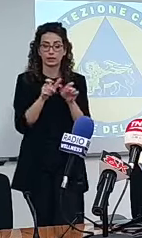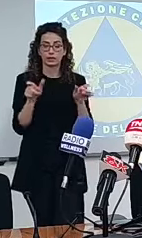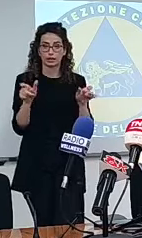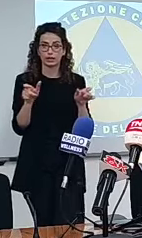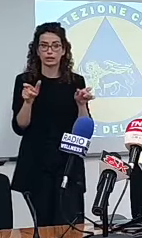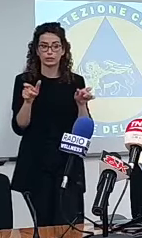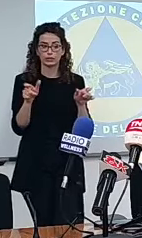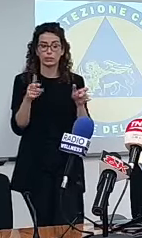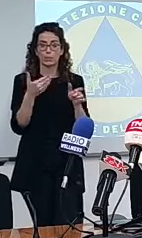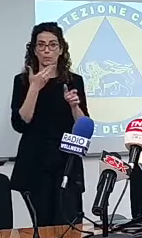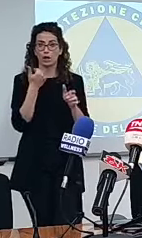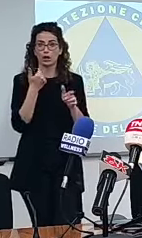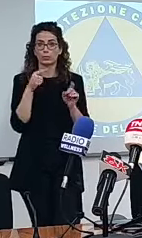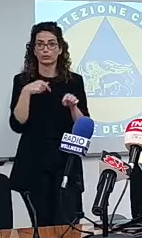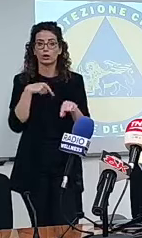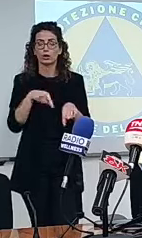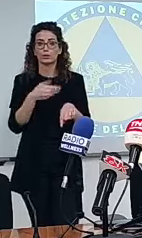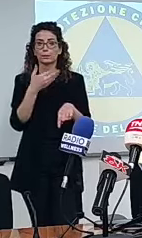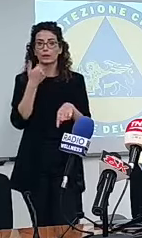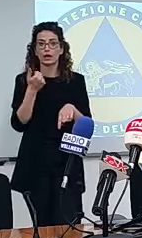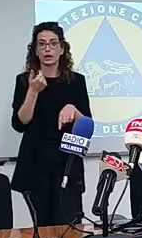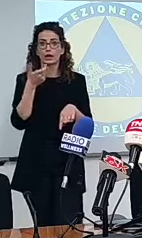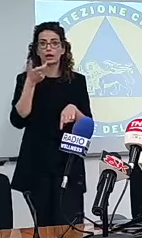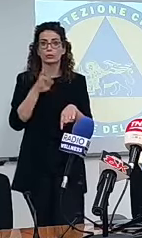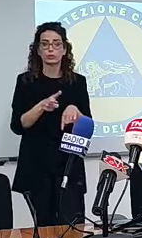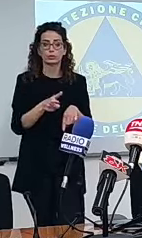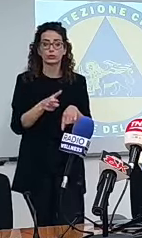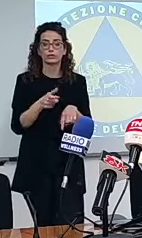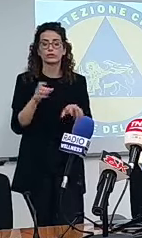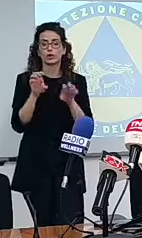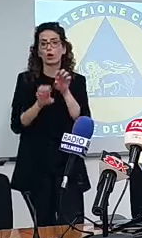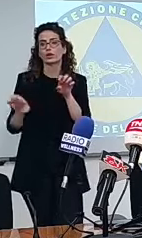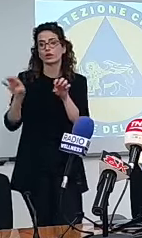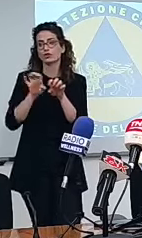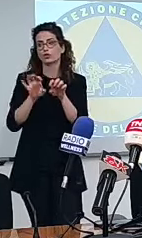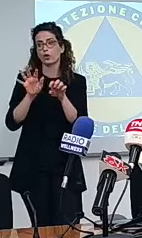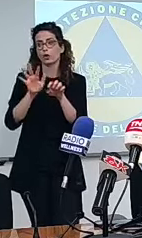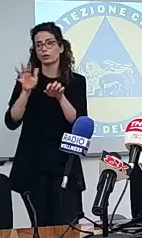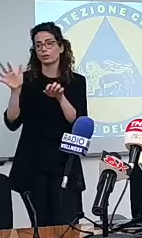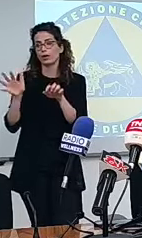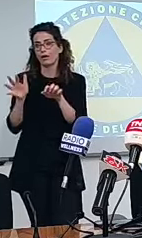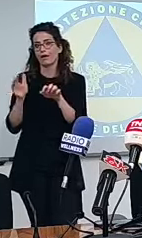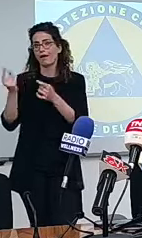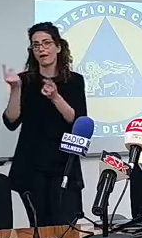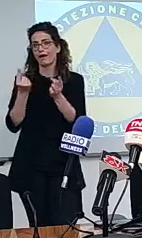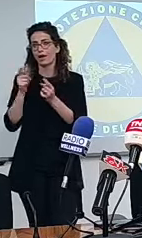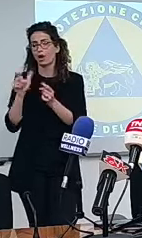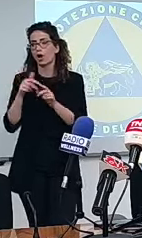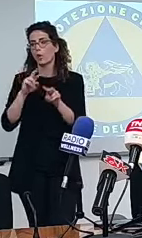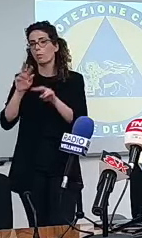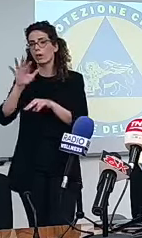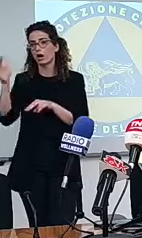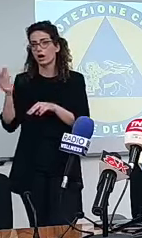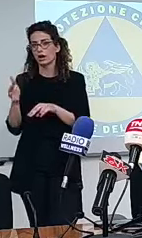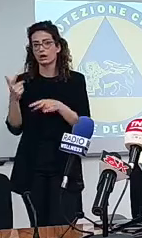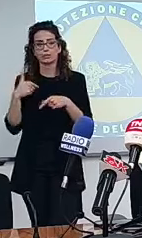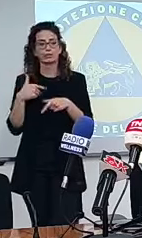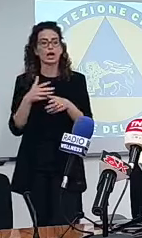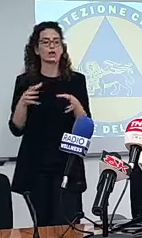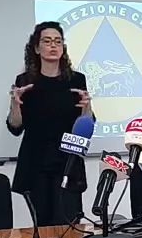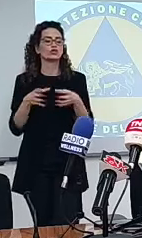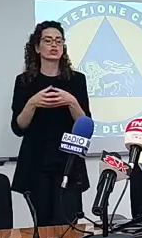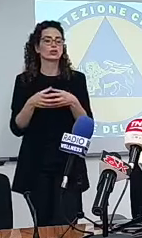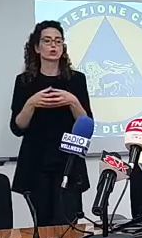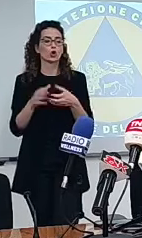effettivamente oggi non ci sono perché non c'è più appunto l'apporto da altre regioni oppure da altri paesi. No, perché queste sono le associazioni di categoria a dirlo,